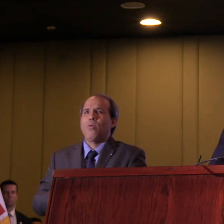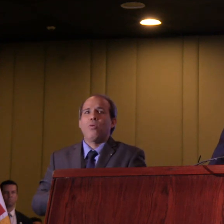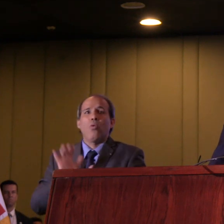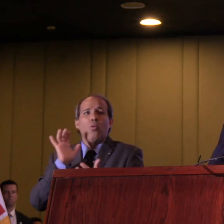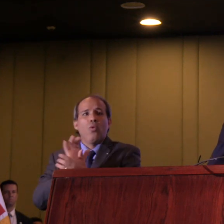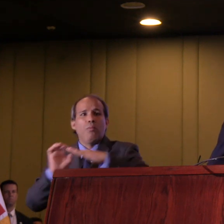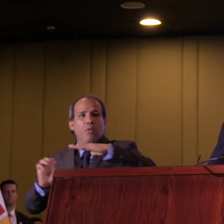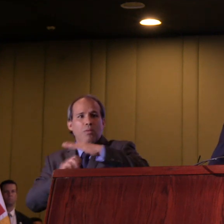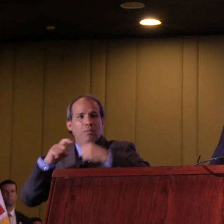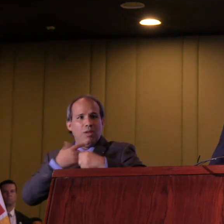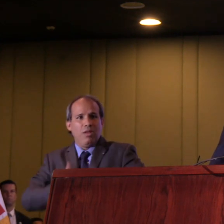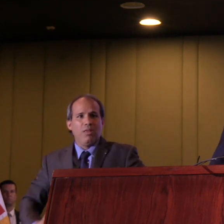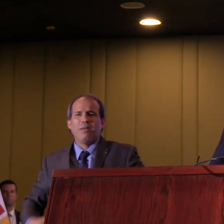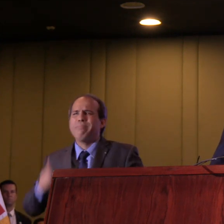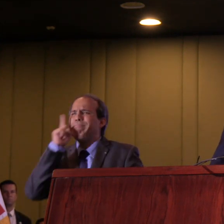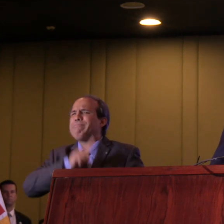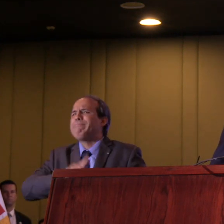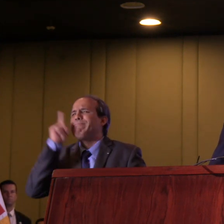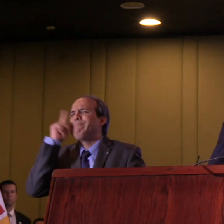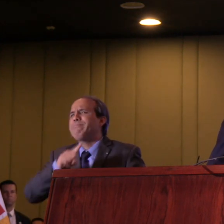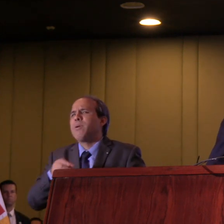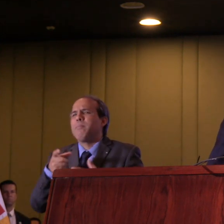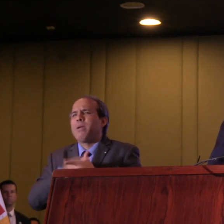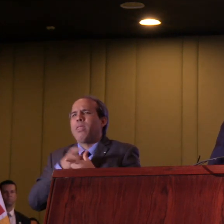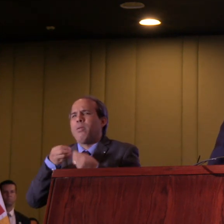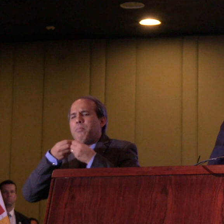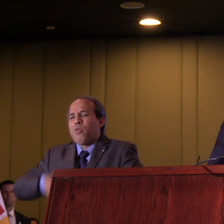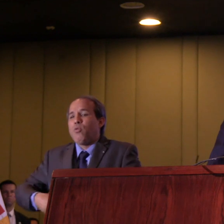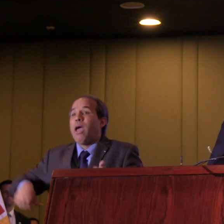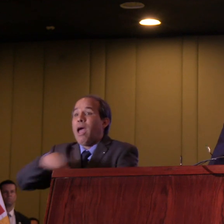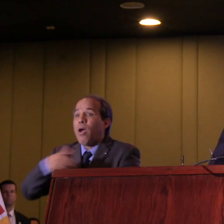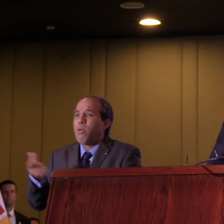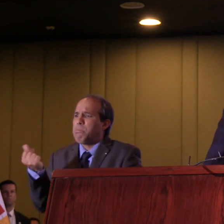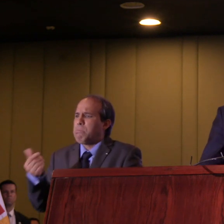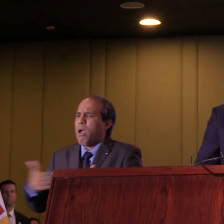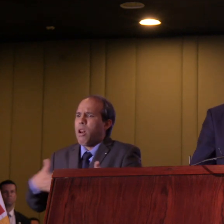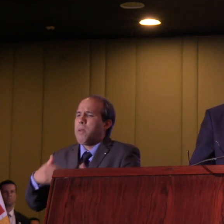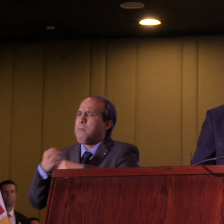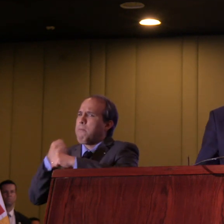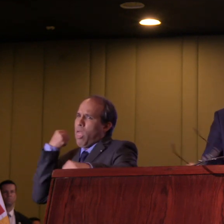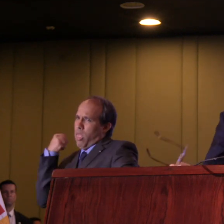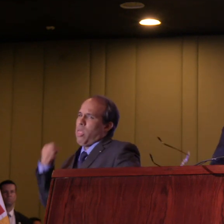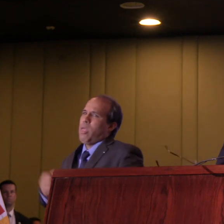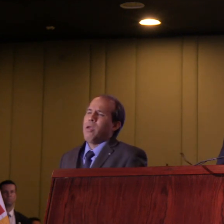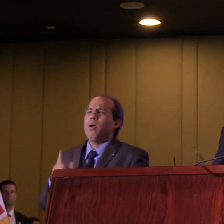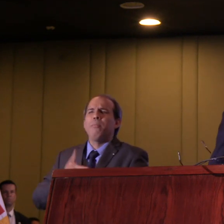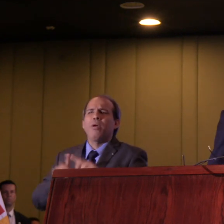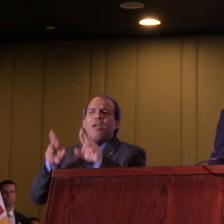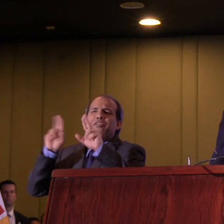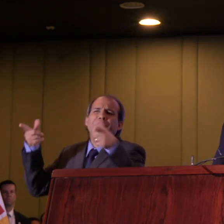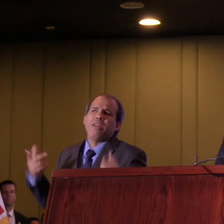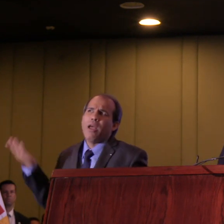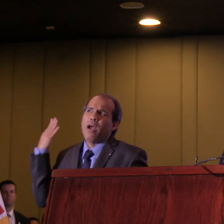estatais eram deficitárias. Hoje, elas são lucrativas. E essa diferença de